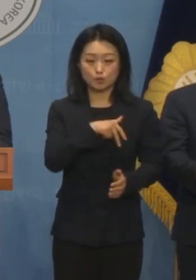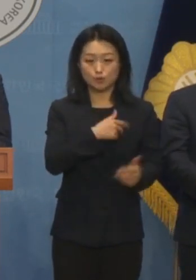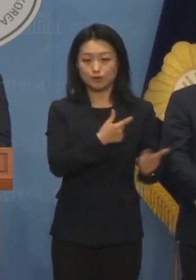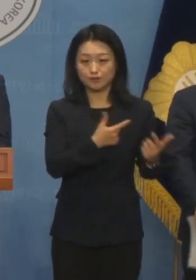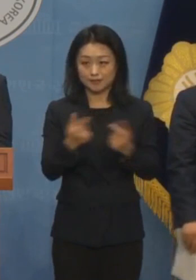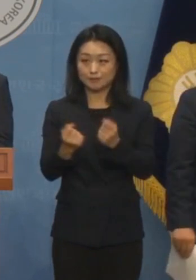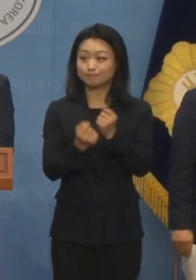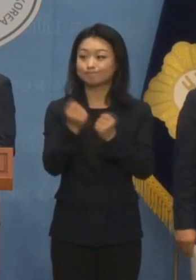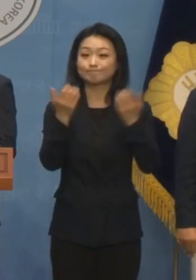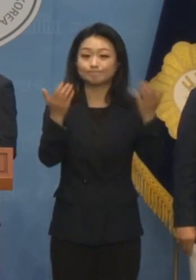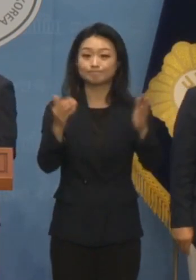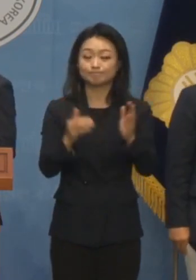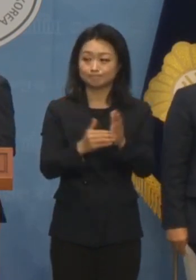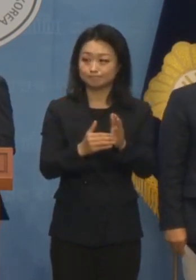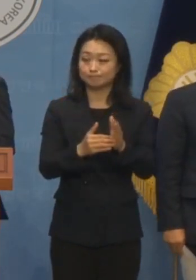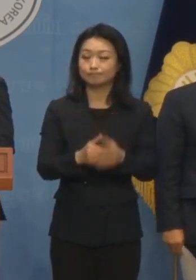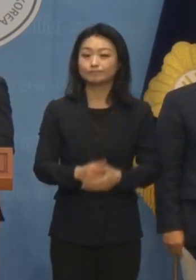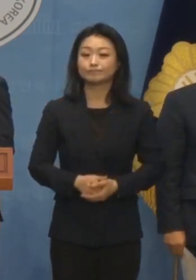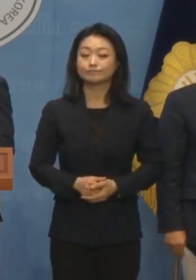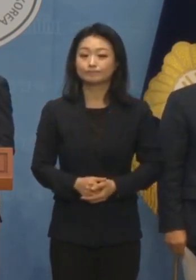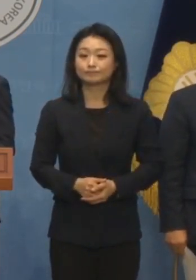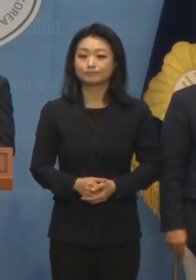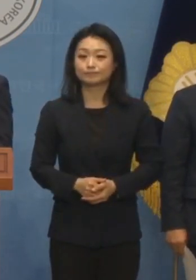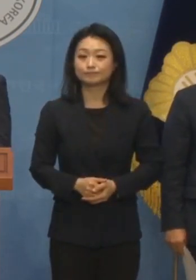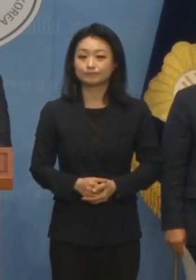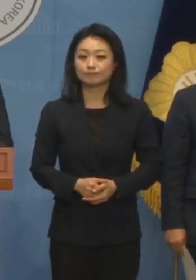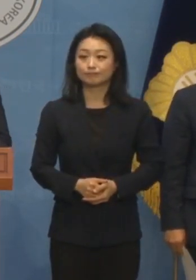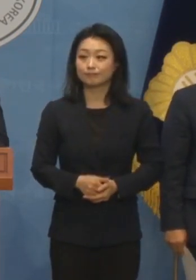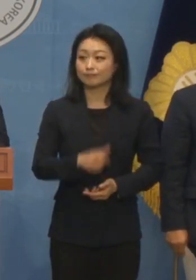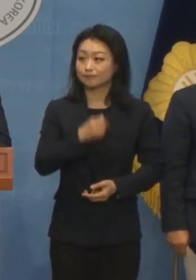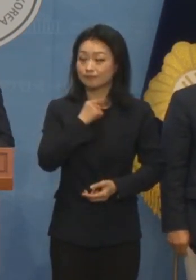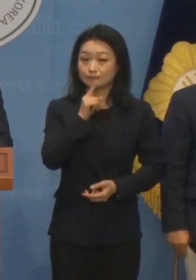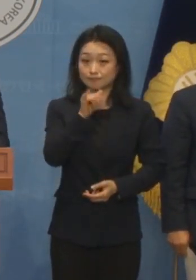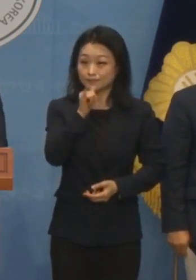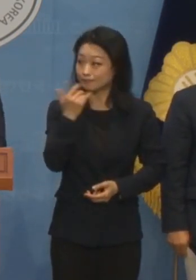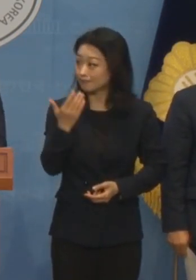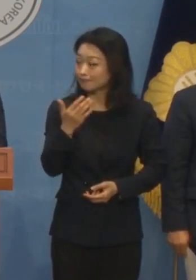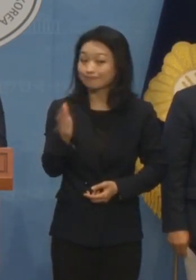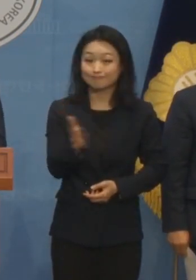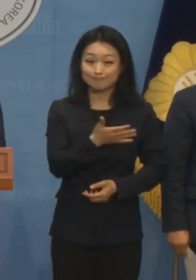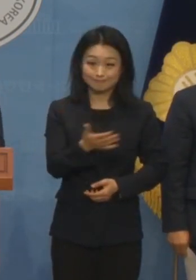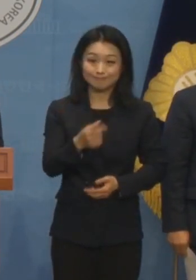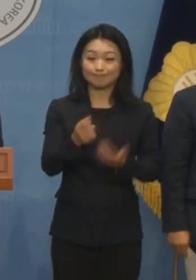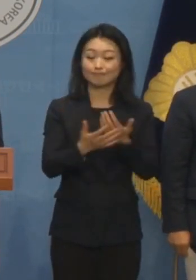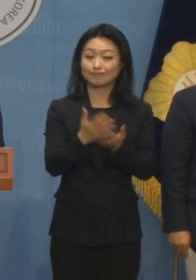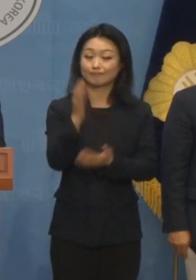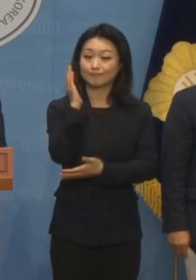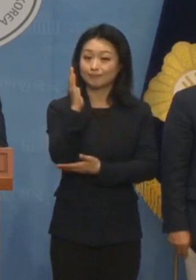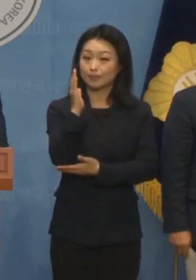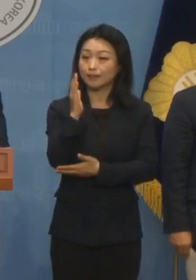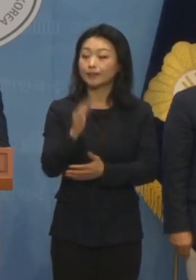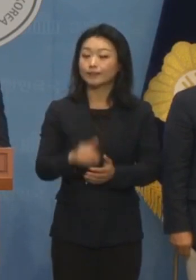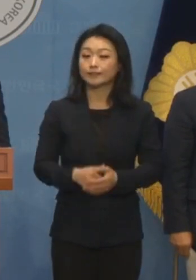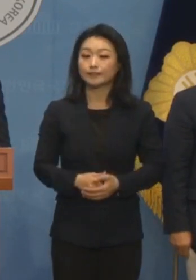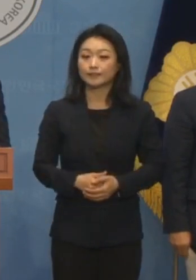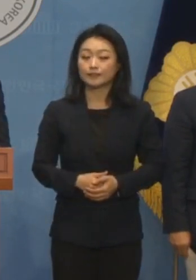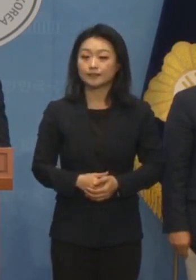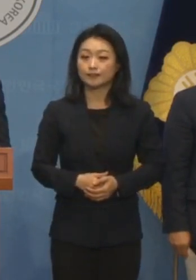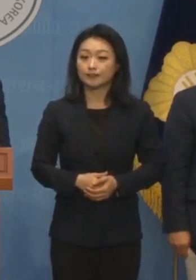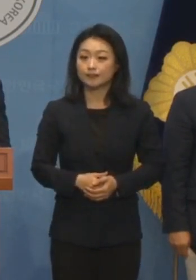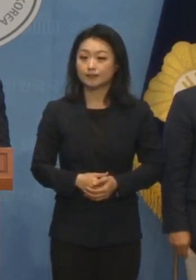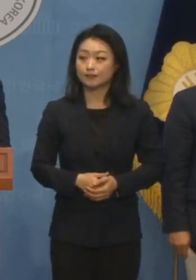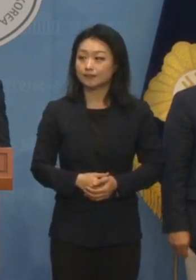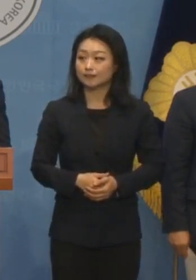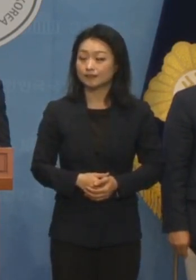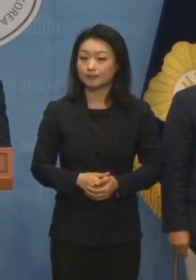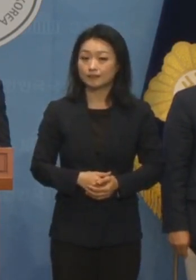일동. 최고위원 혹시 하신 말씀? 예, 그럼 오늘 기자회견에 더 하실 말씀